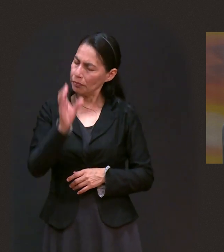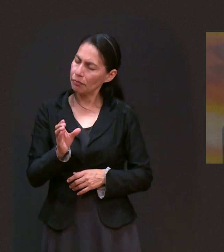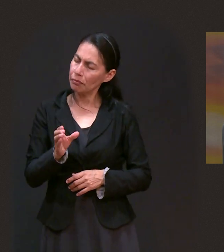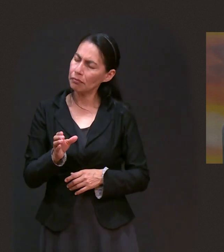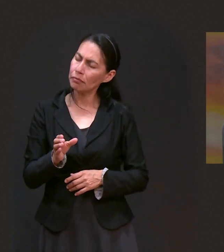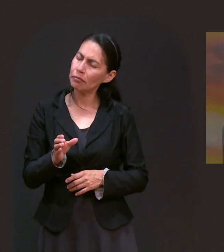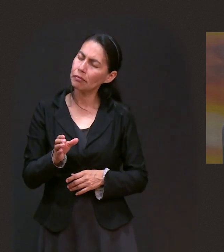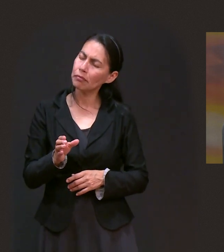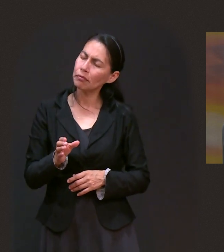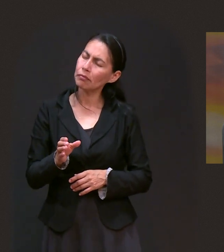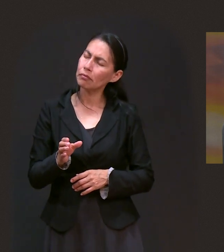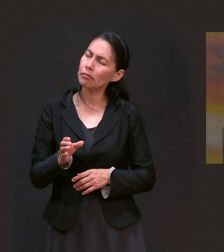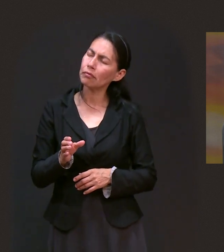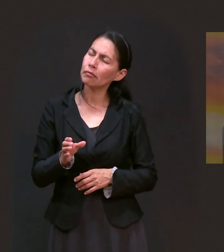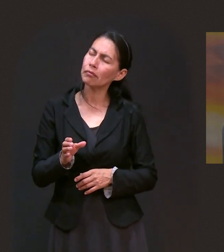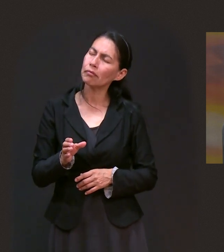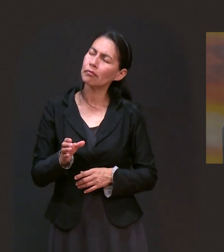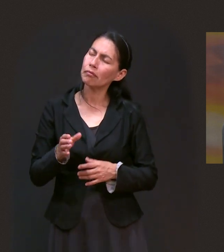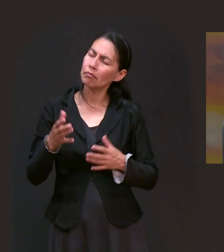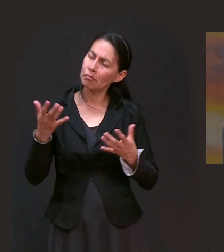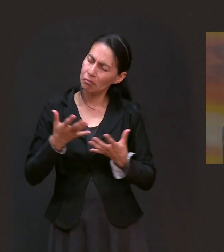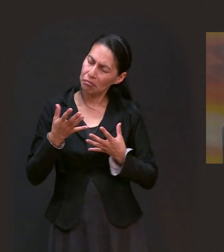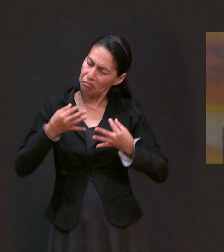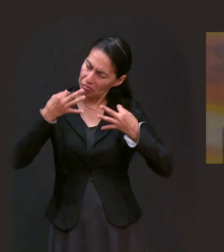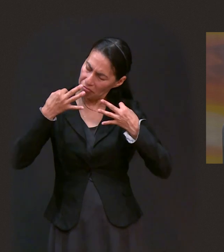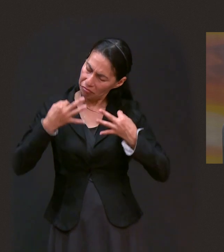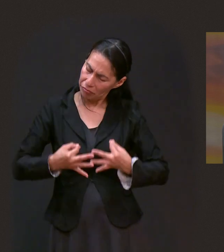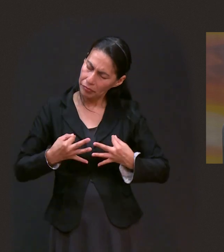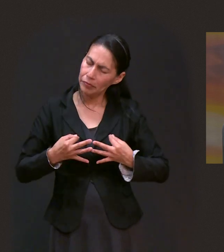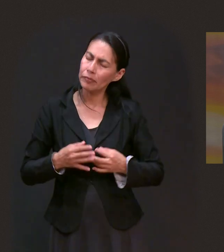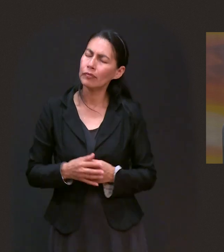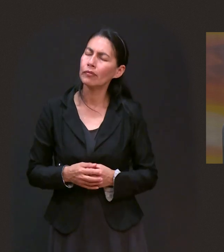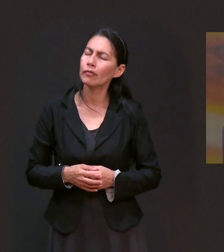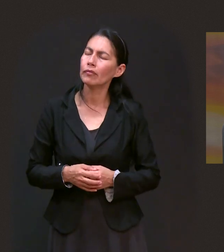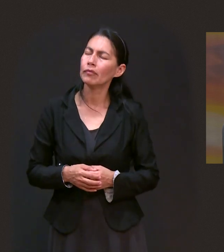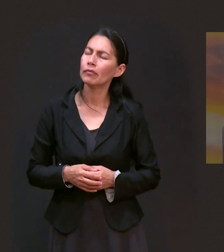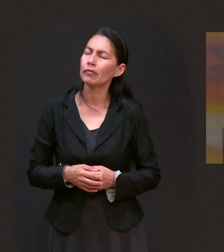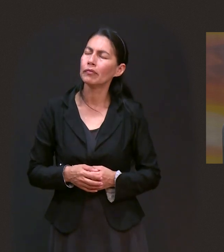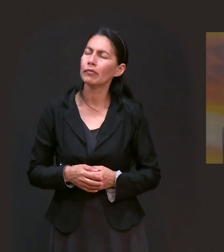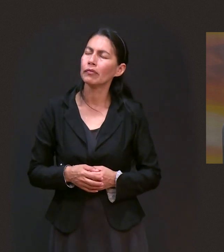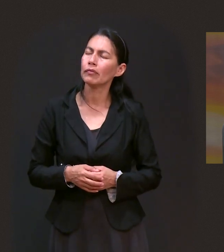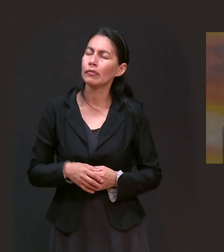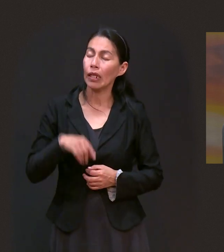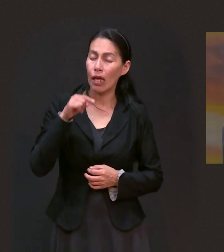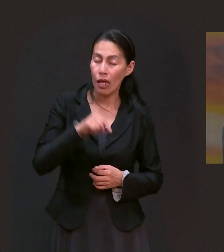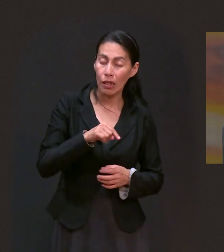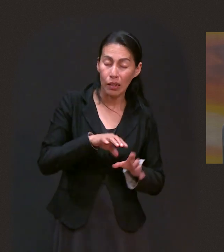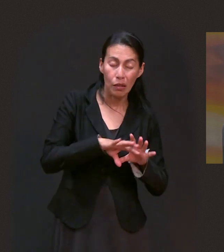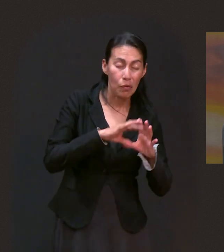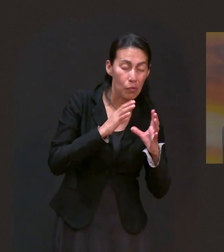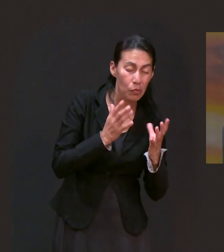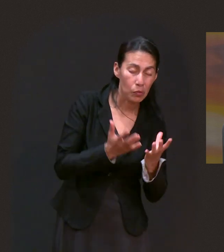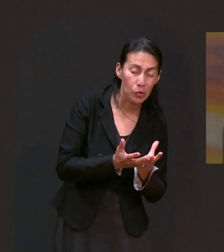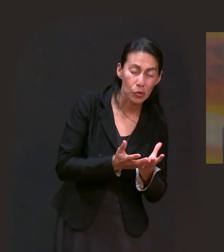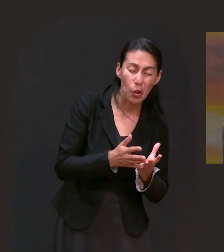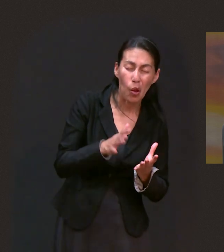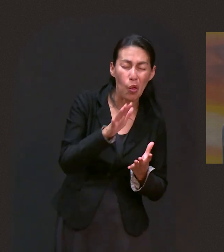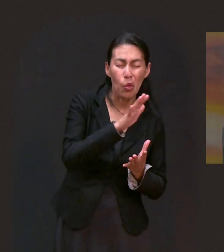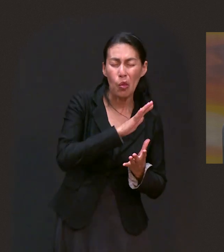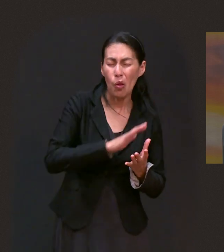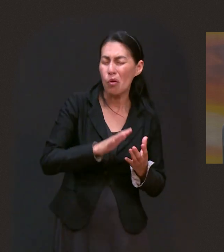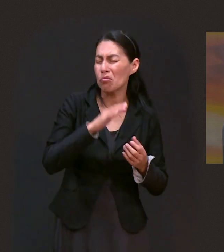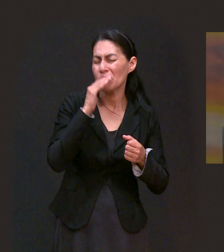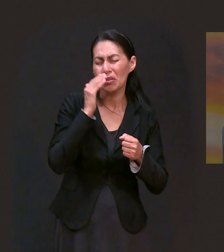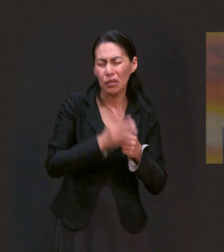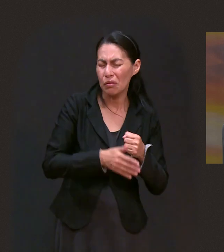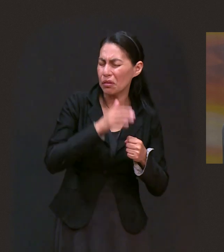nuestro carácter de manera firme porque tiene este mundo señor todo